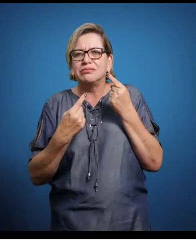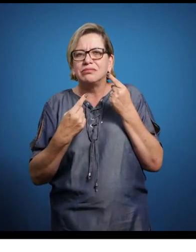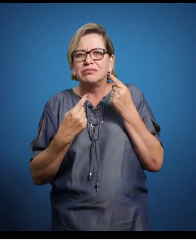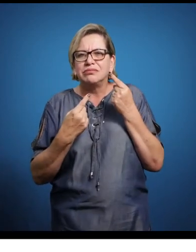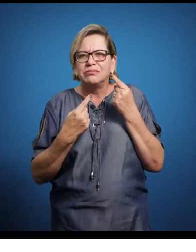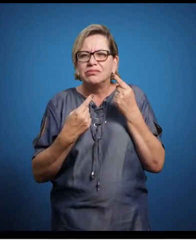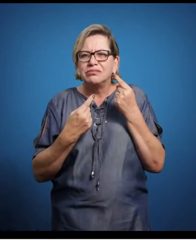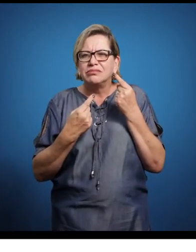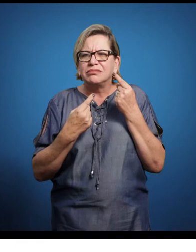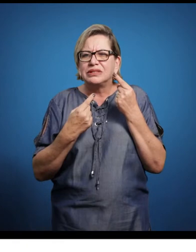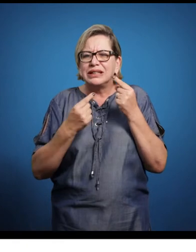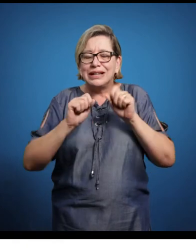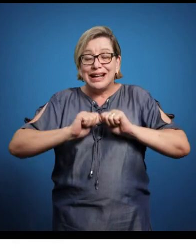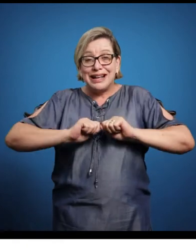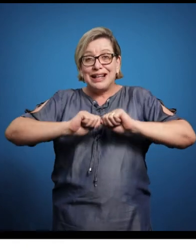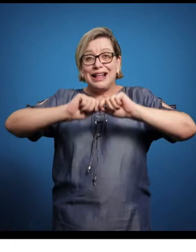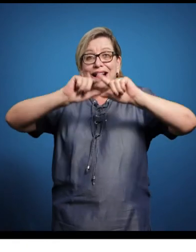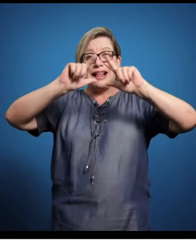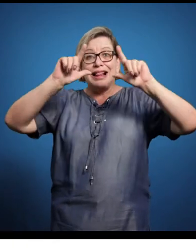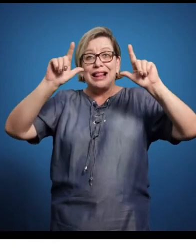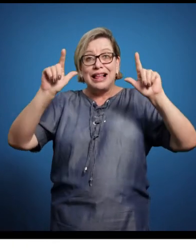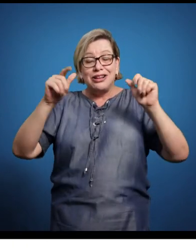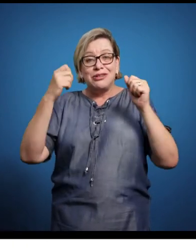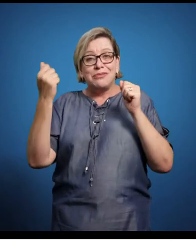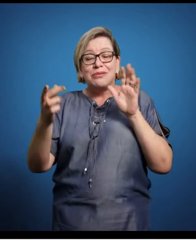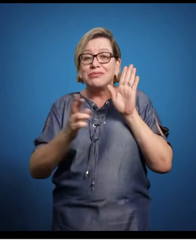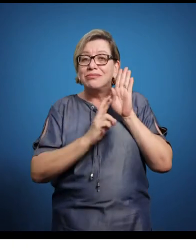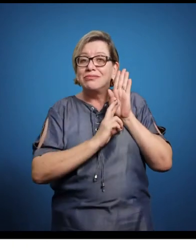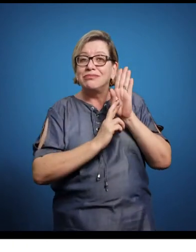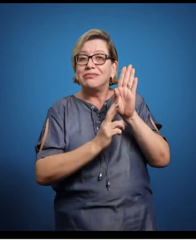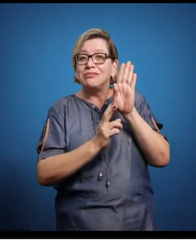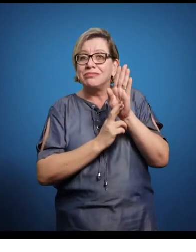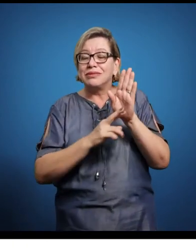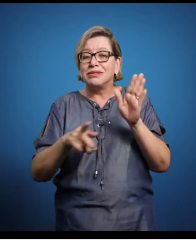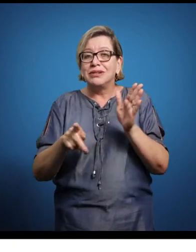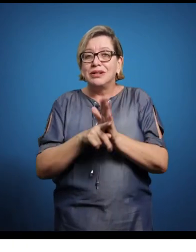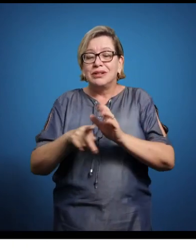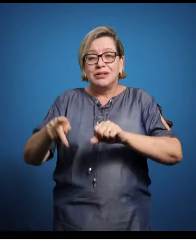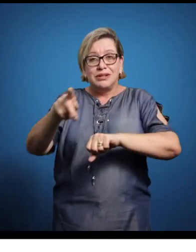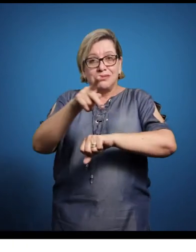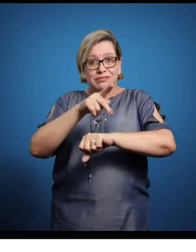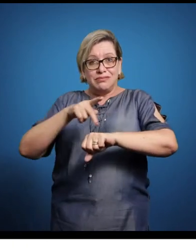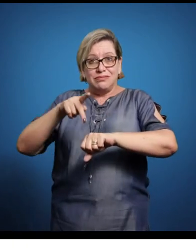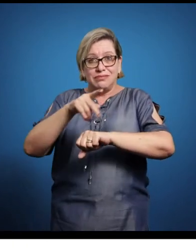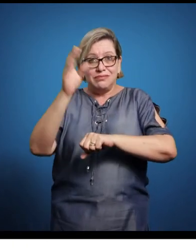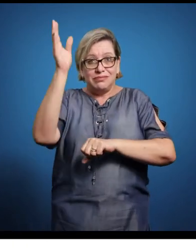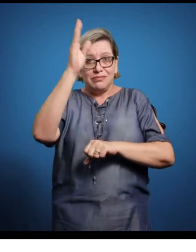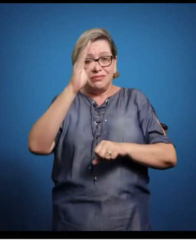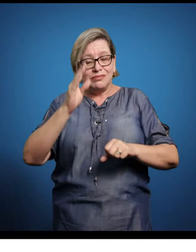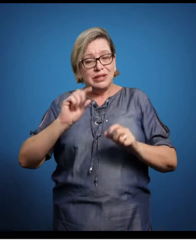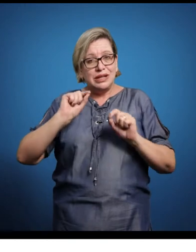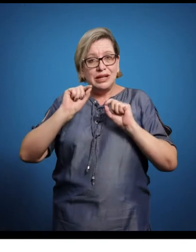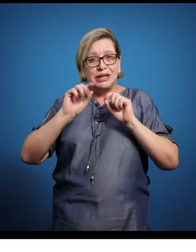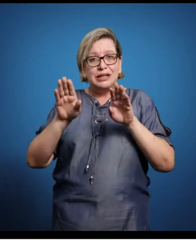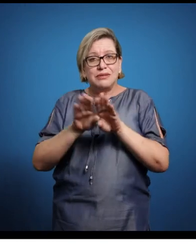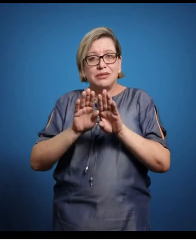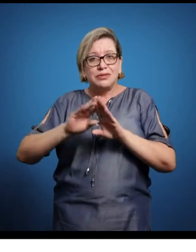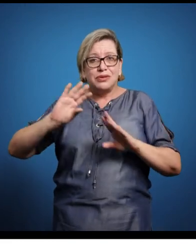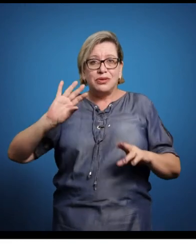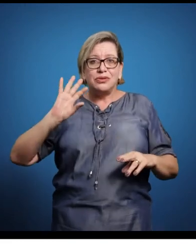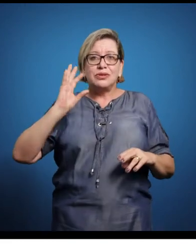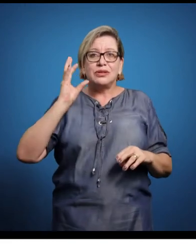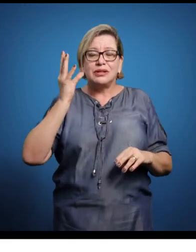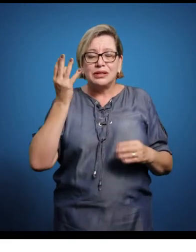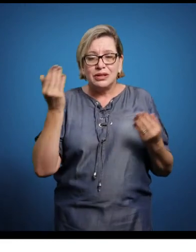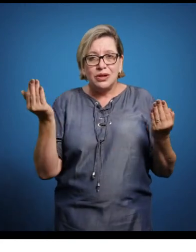é mais clara sobre as representatividades do nosso país e sobre o fenômeno político mais contemporâneo você está